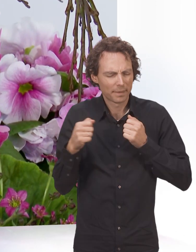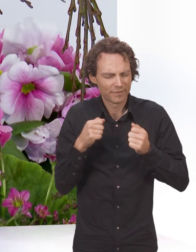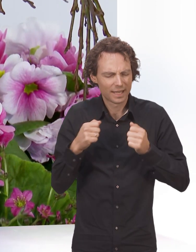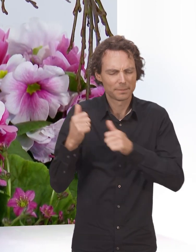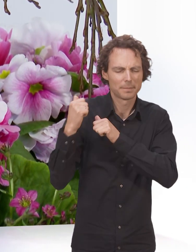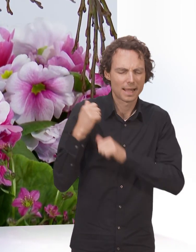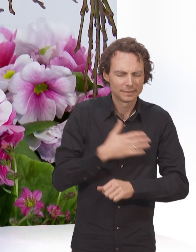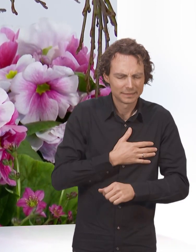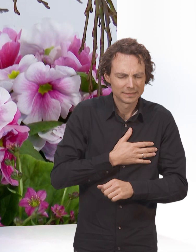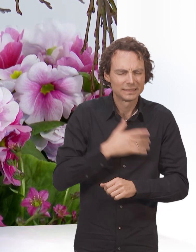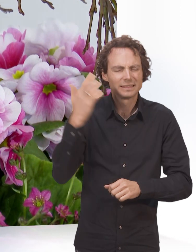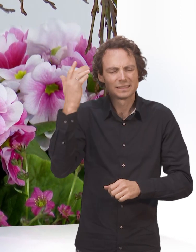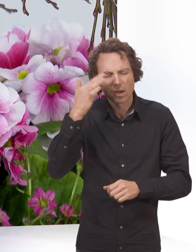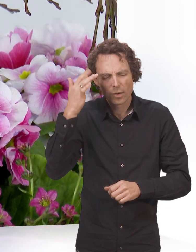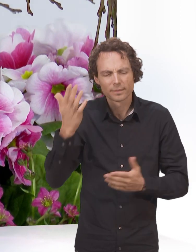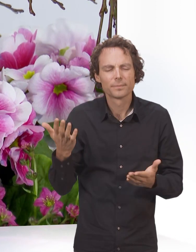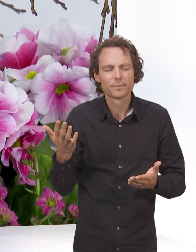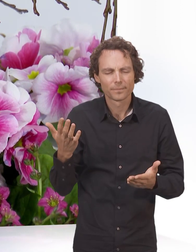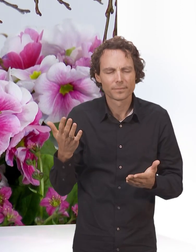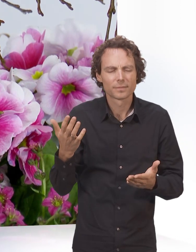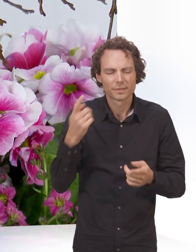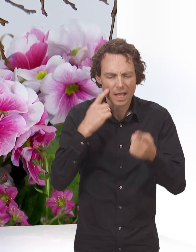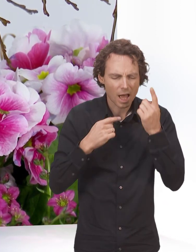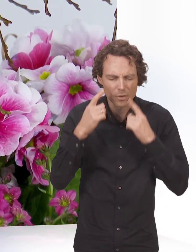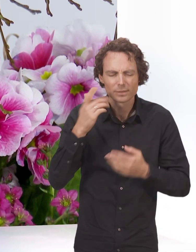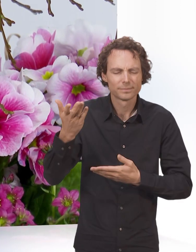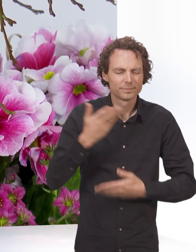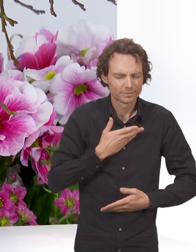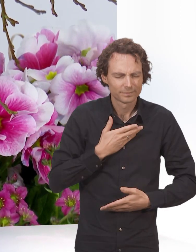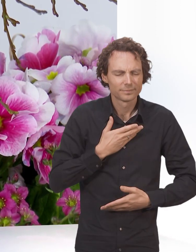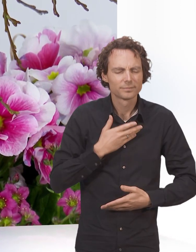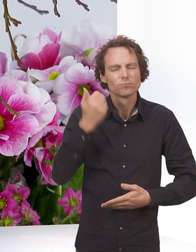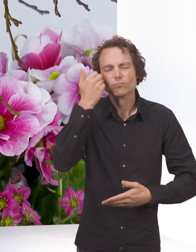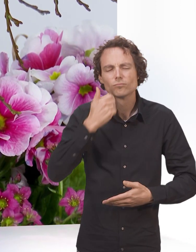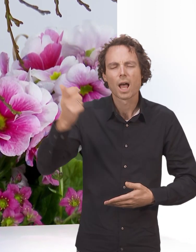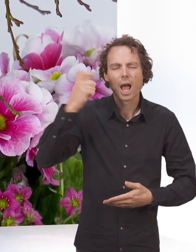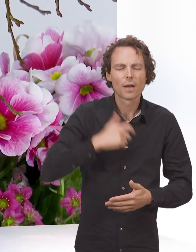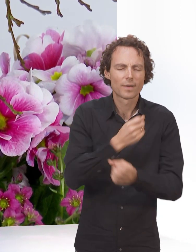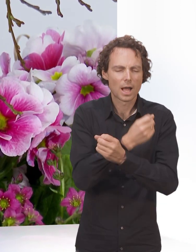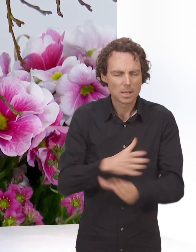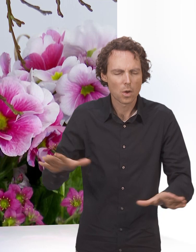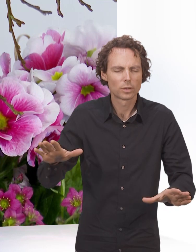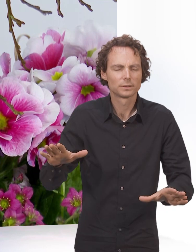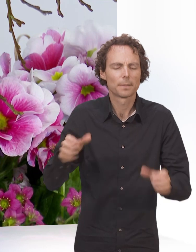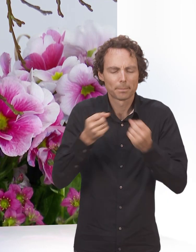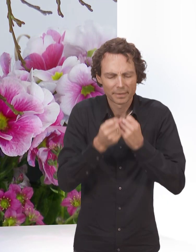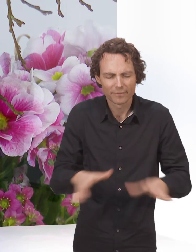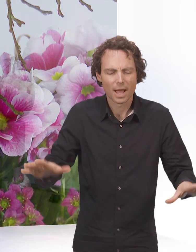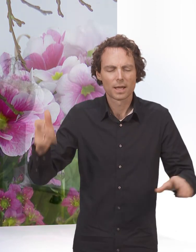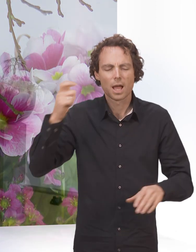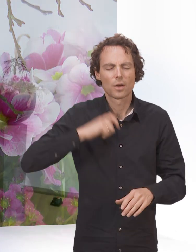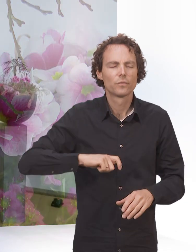belastet, was uns Sorgen macht und traurig macht. Erlöse uns, befreie uns.